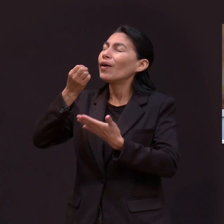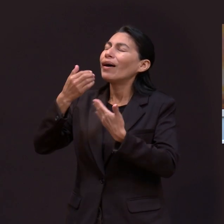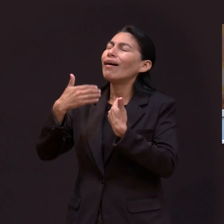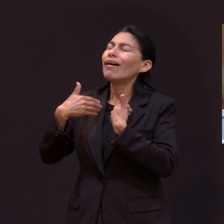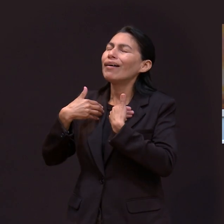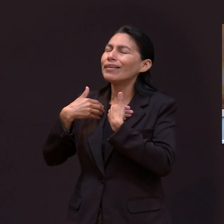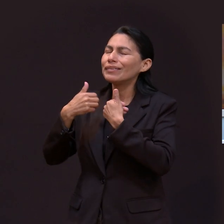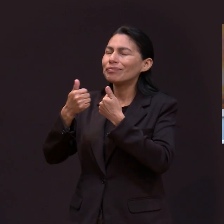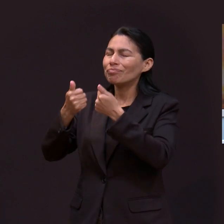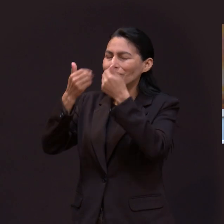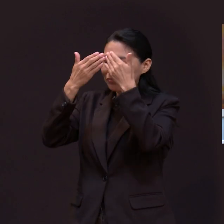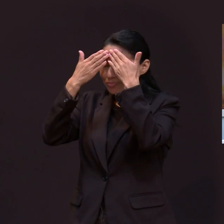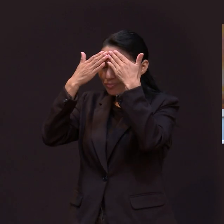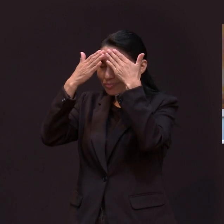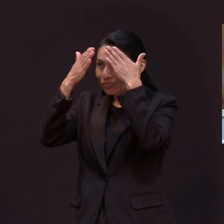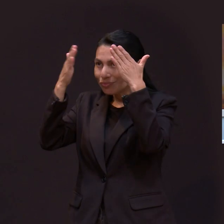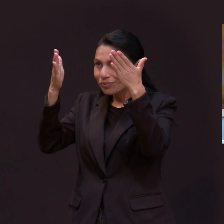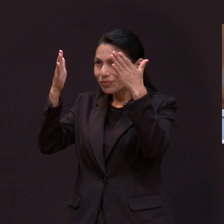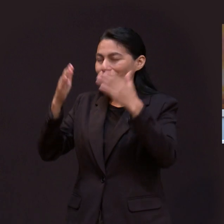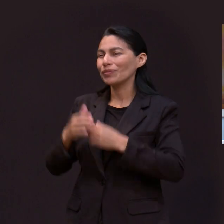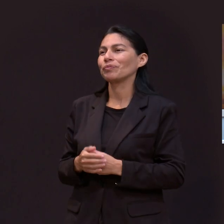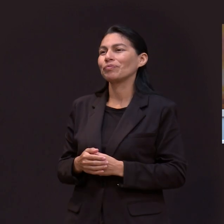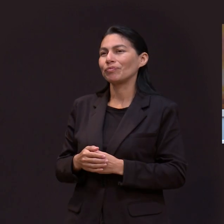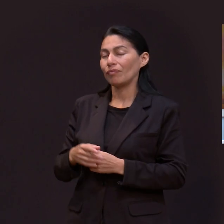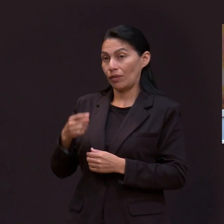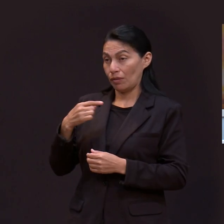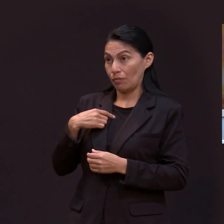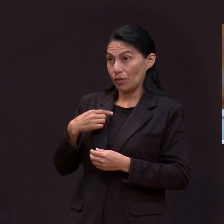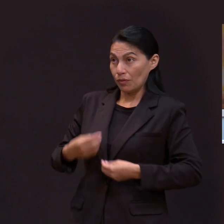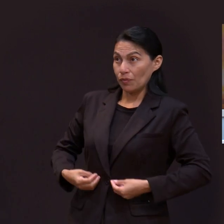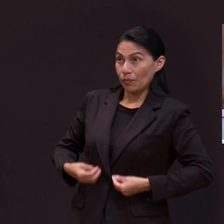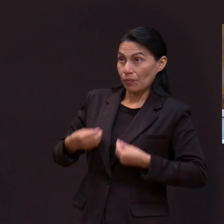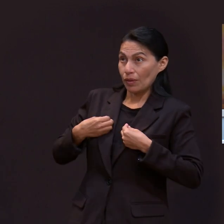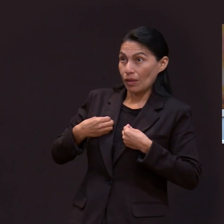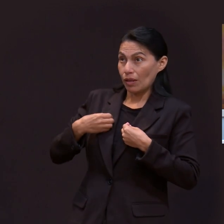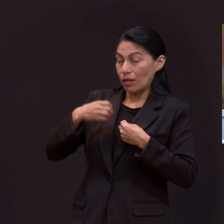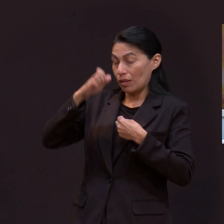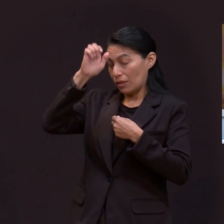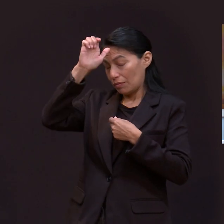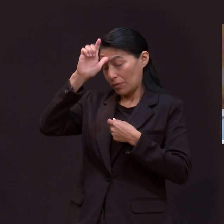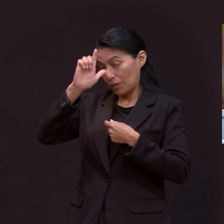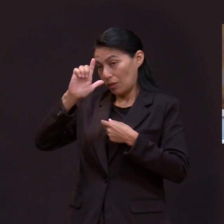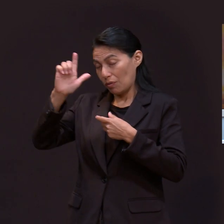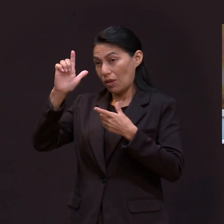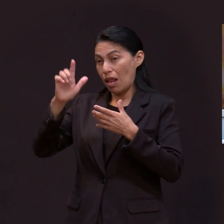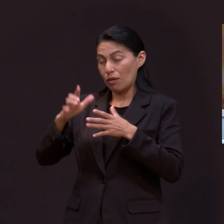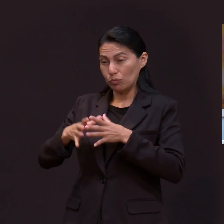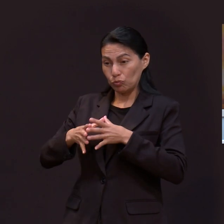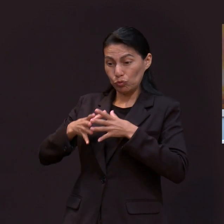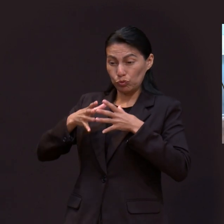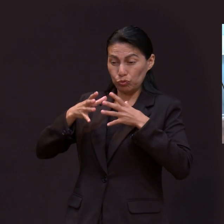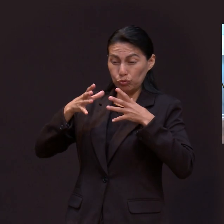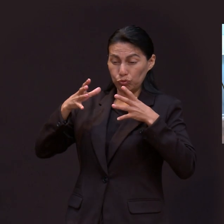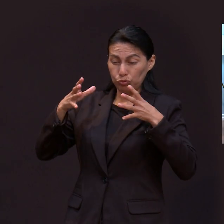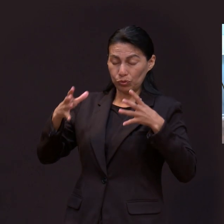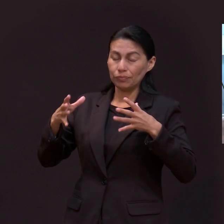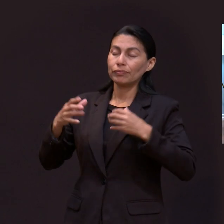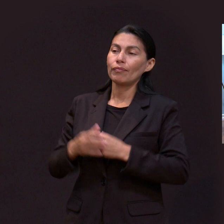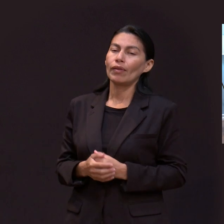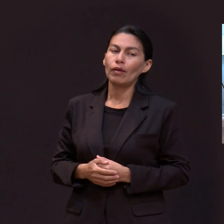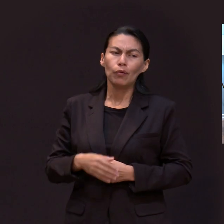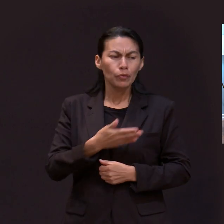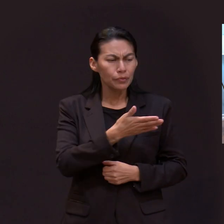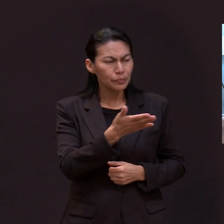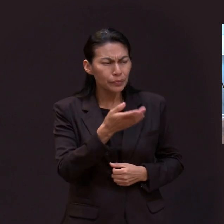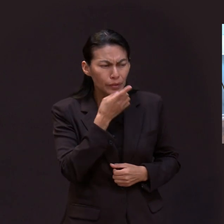oración yo siento comprender siento que es una una forma de crecer en mi vida espiritual eso es lo que yo siga en